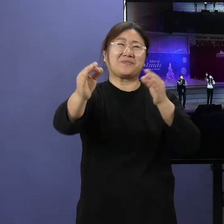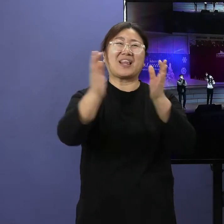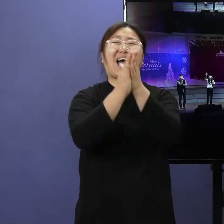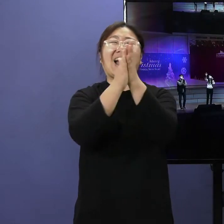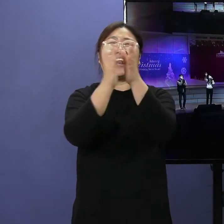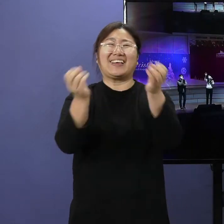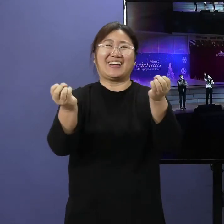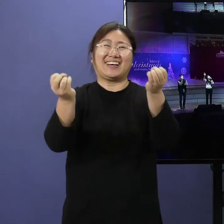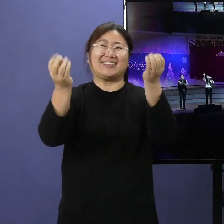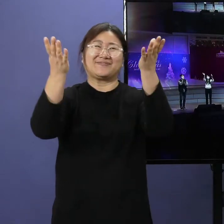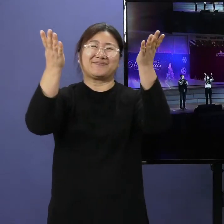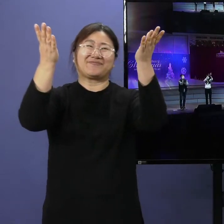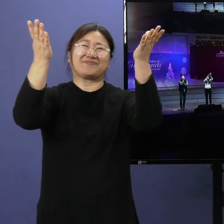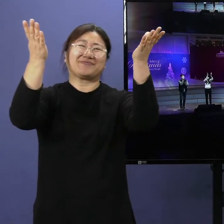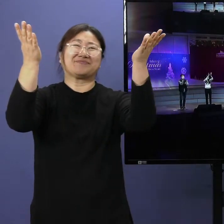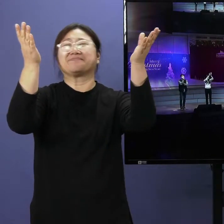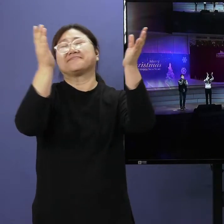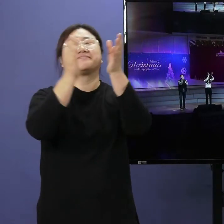할렐루야.